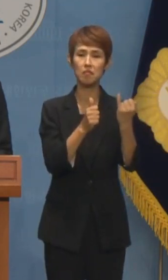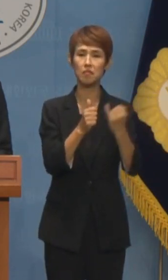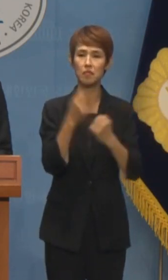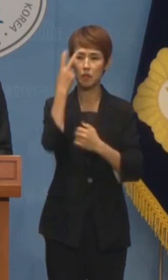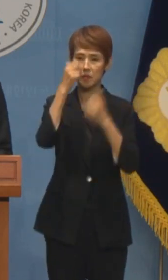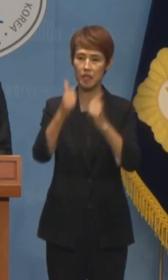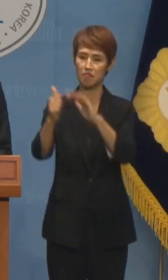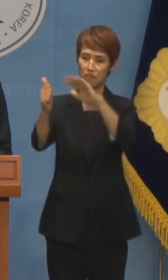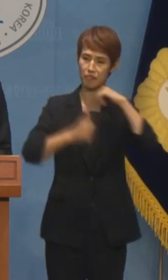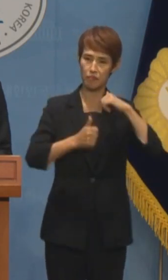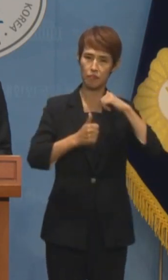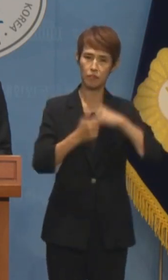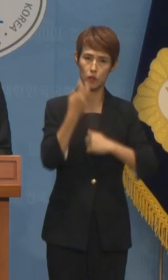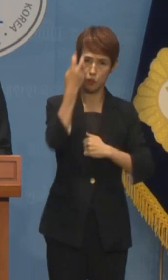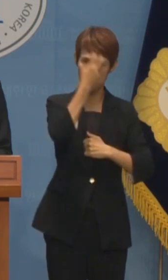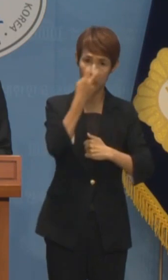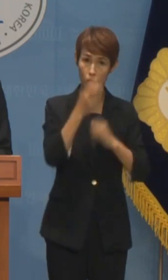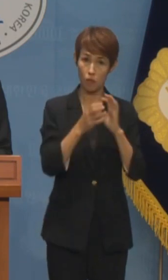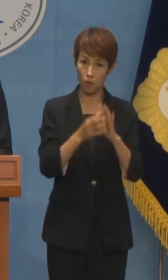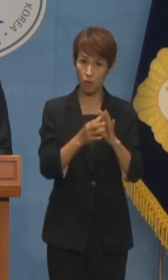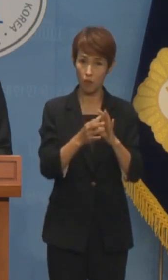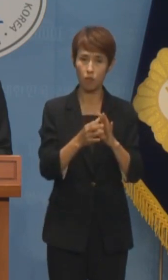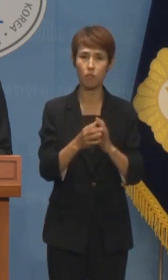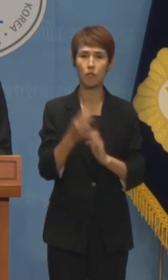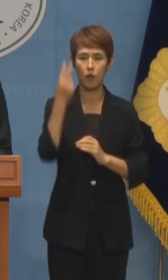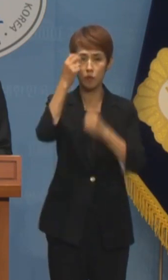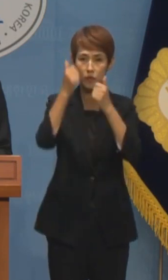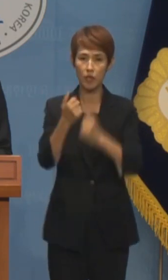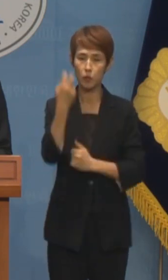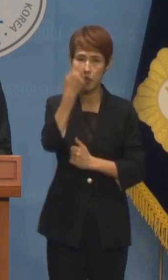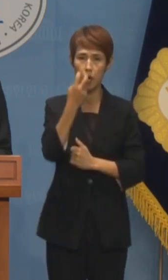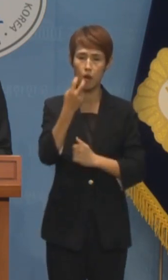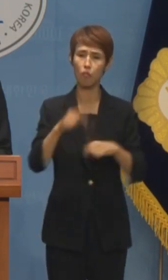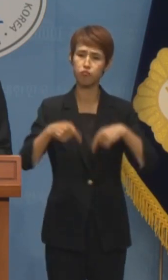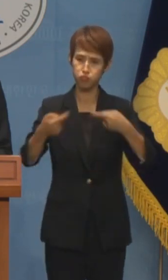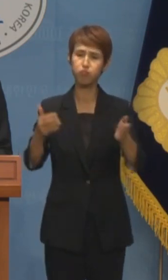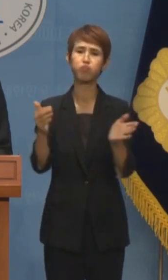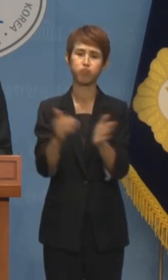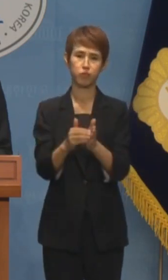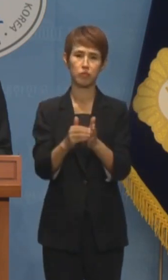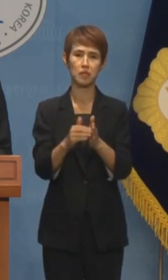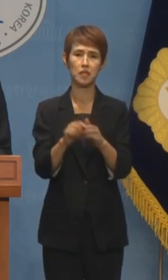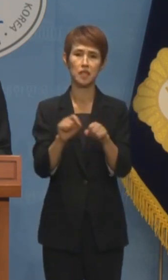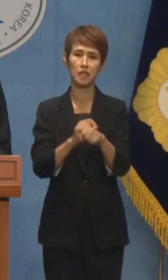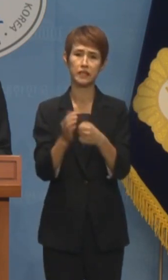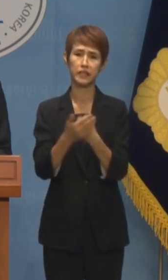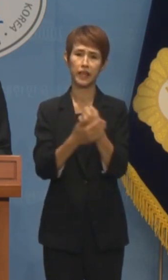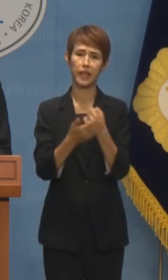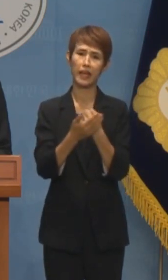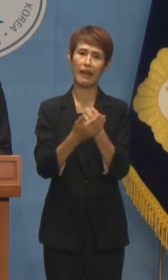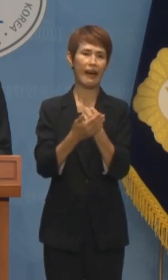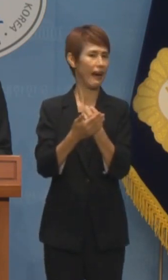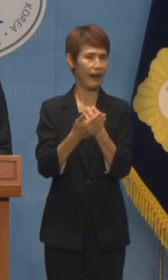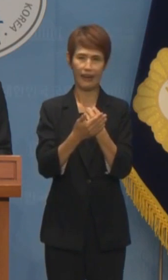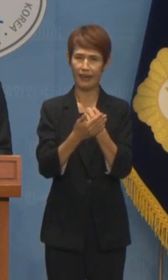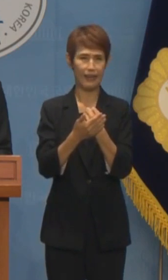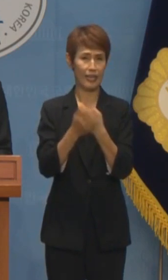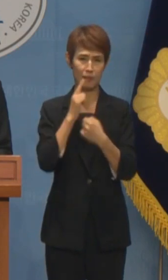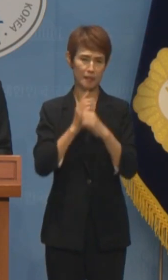출장 조사 의혹에 대해 검찰 조사에 응했을 뿐 특혜라고 보기엔 과도하다.